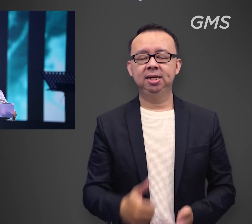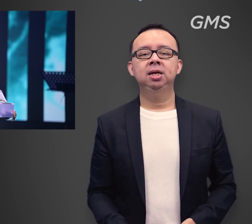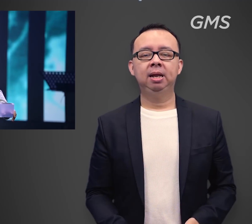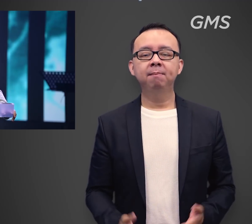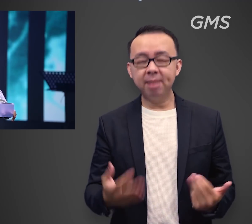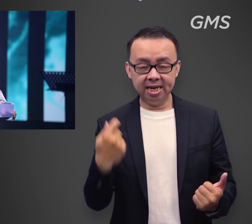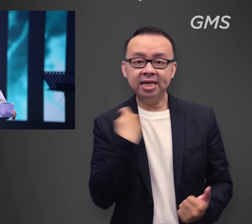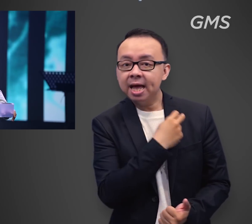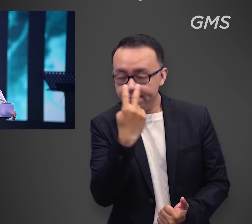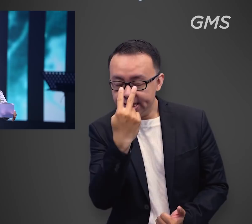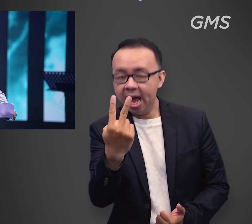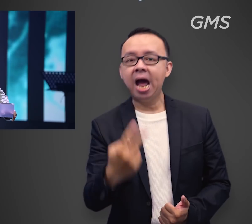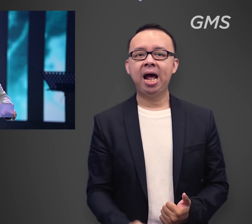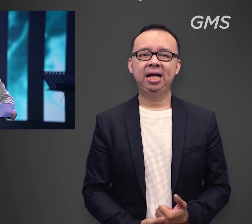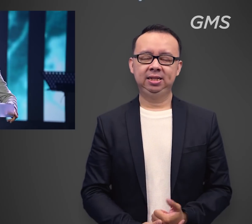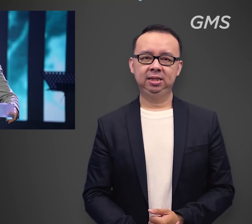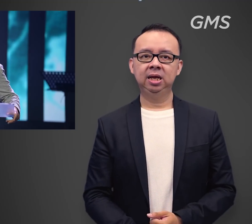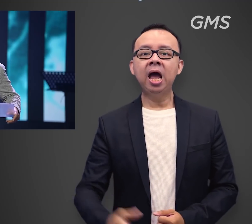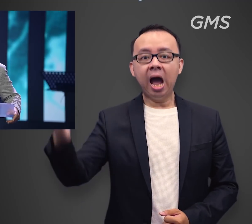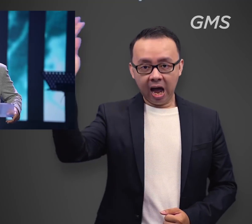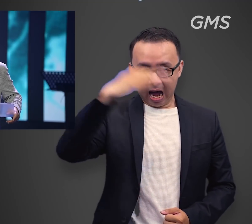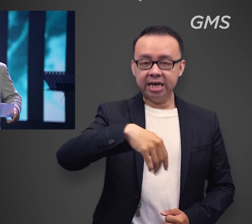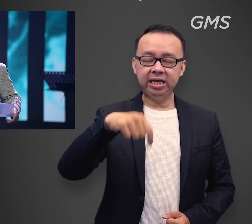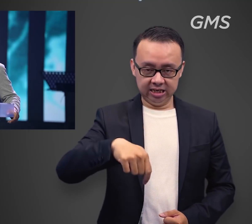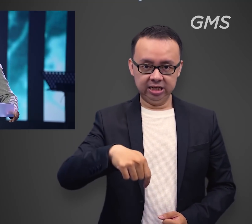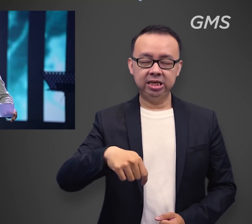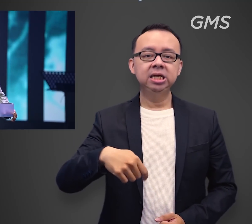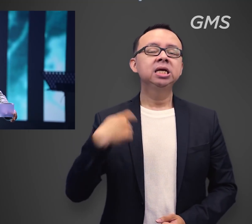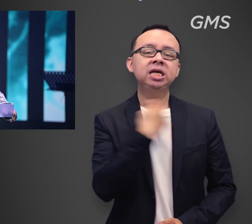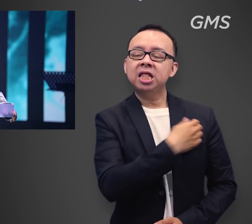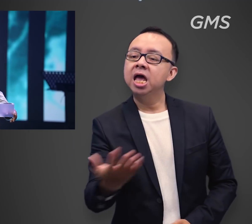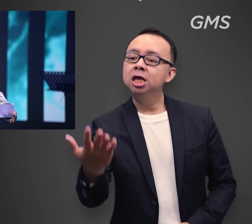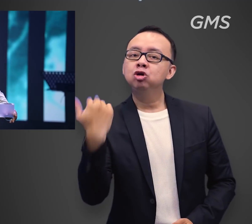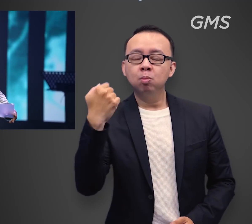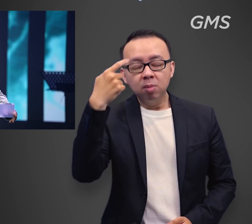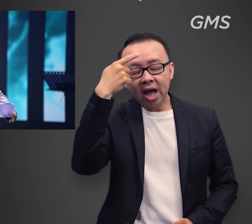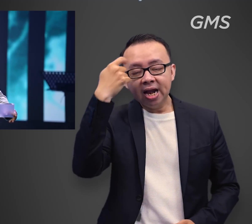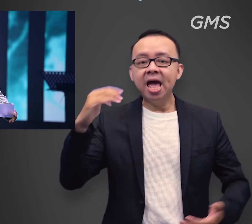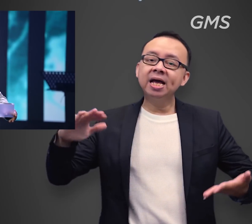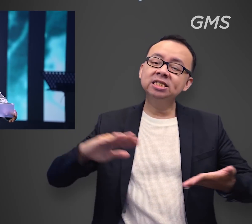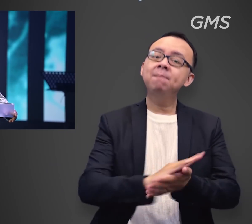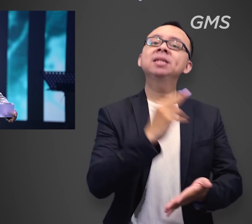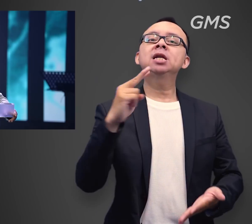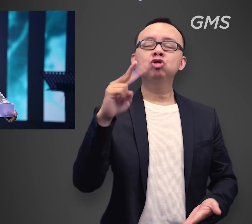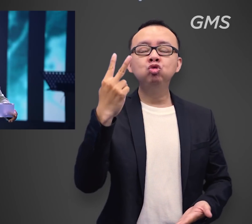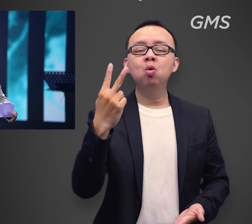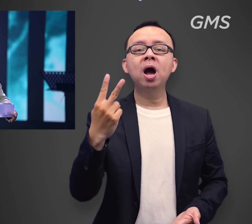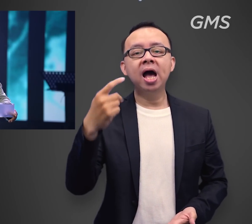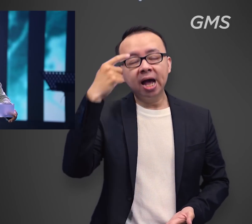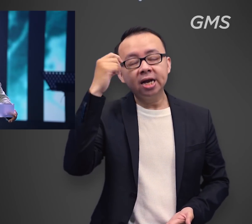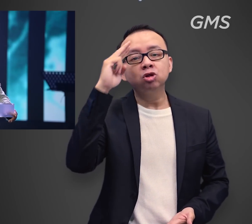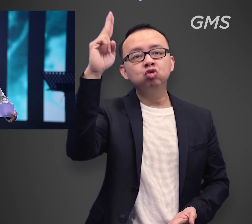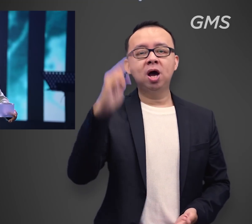saudara. Bukankah hari ini kita hidup dalam kesempatan yang kedua yang Tuhan berikan. Makanya Alkitab tadi berkata, hai kamu